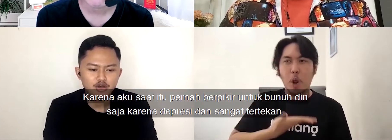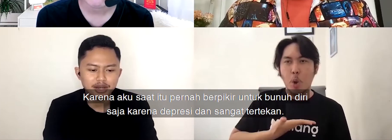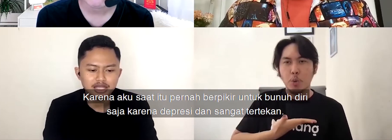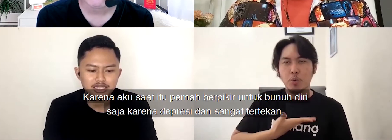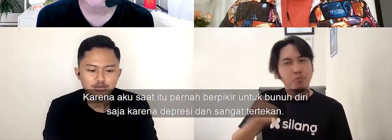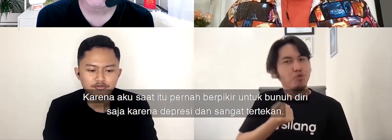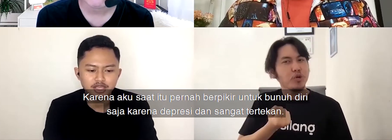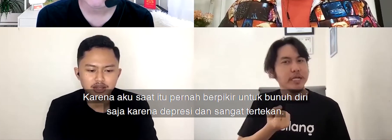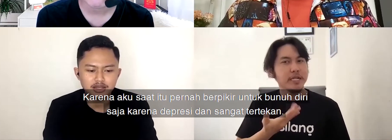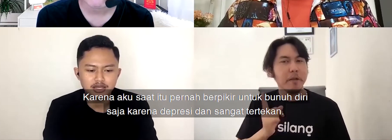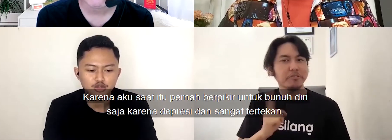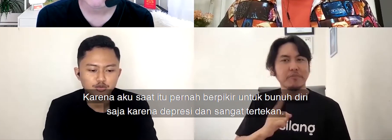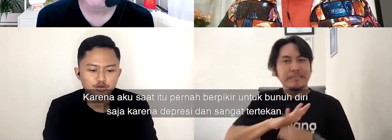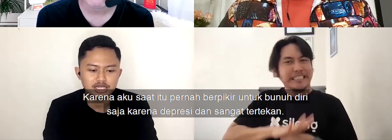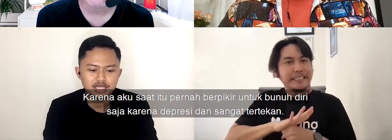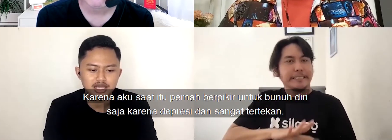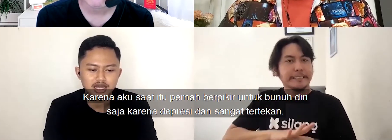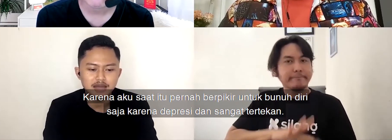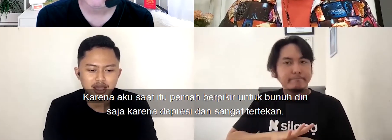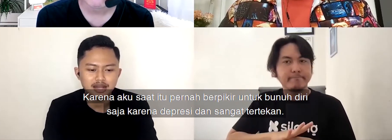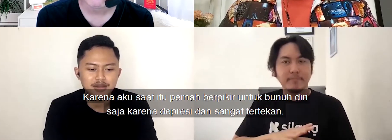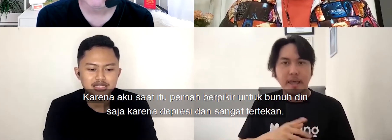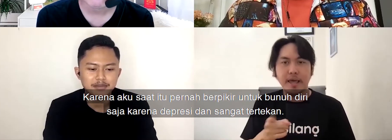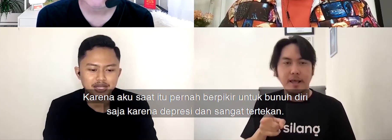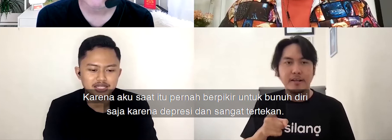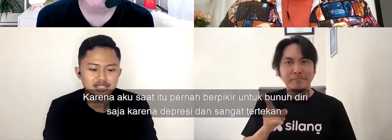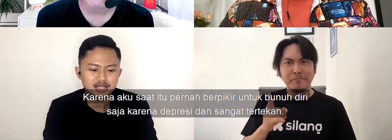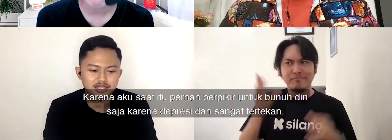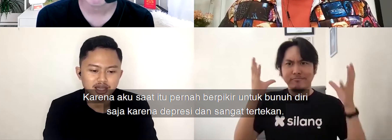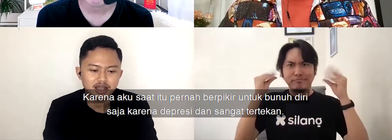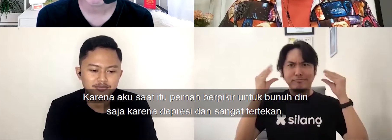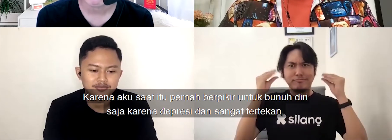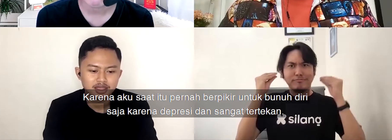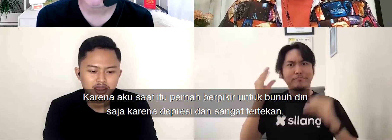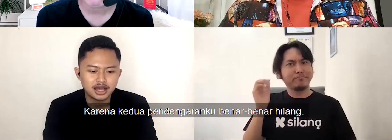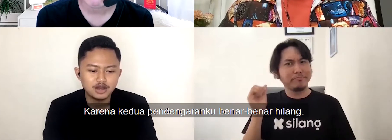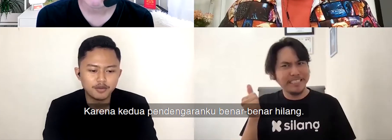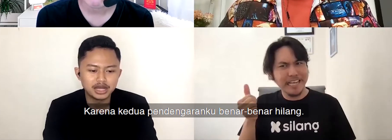anakku pernah saat itu berpikir untuk bunuh diri saja merasa depresi